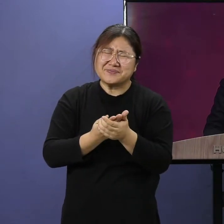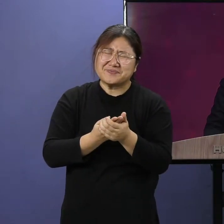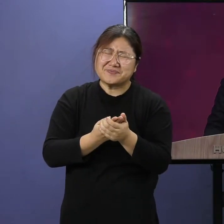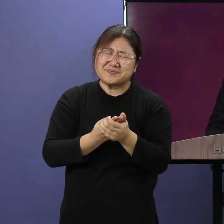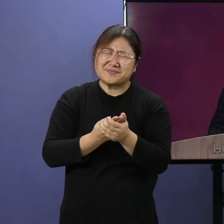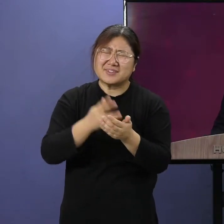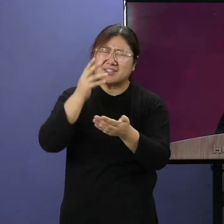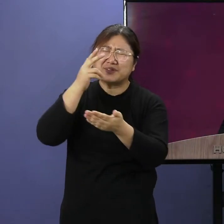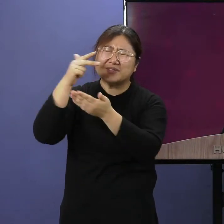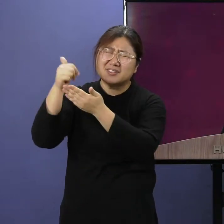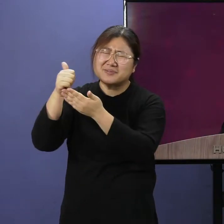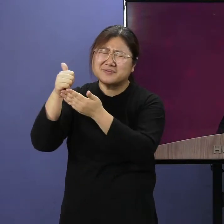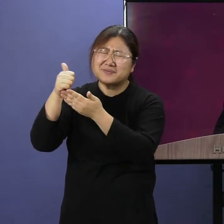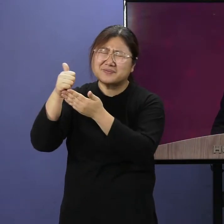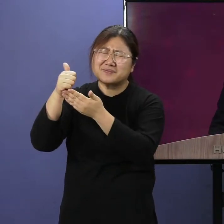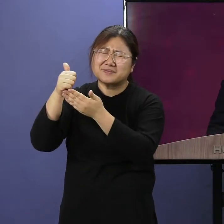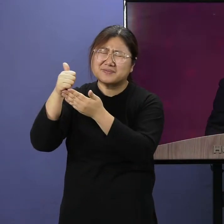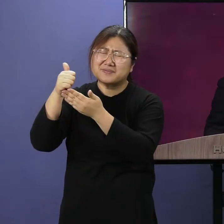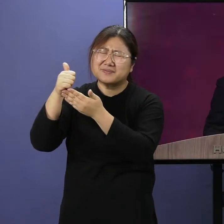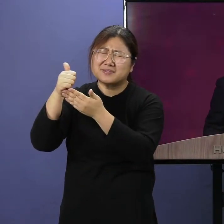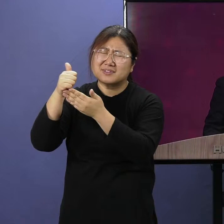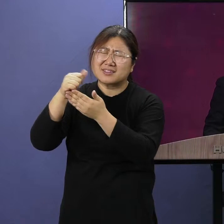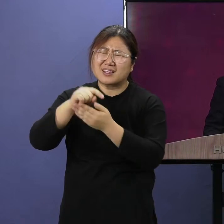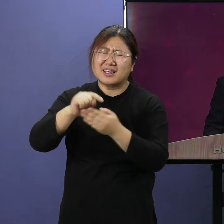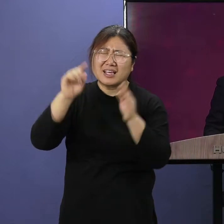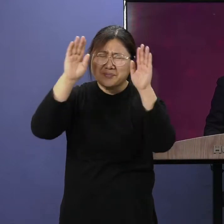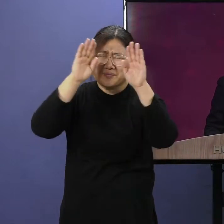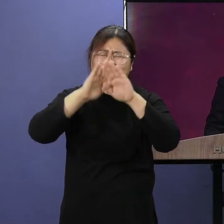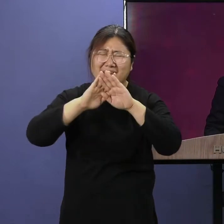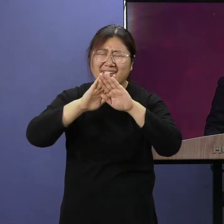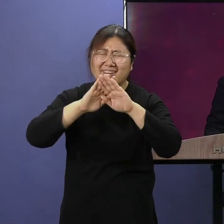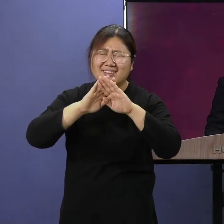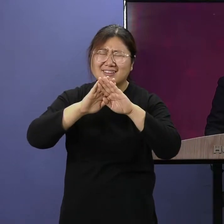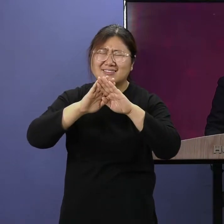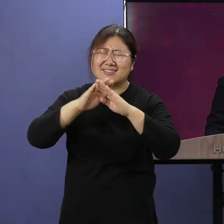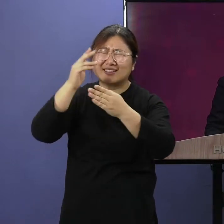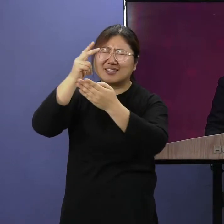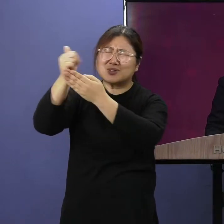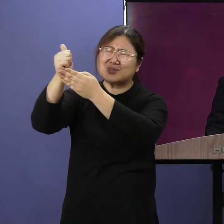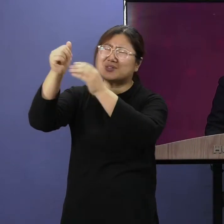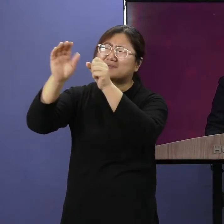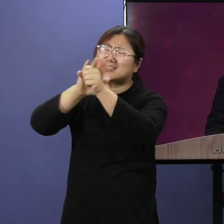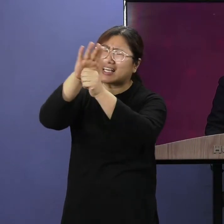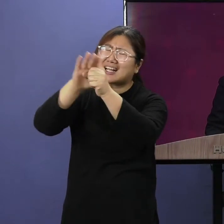주님, 이 밤에 주님을 사랑하는